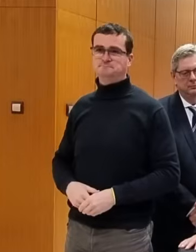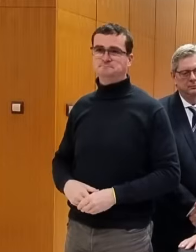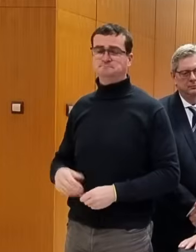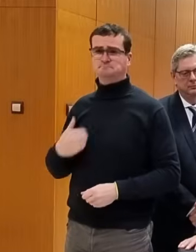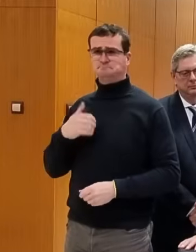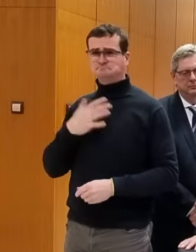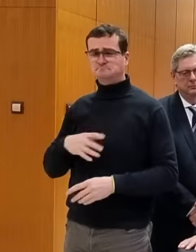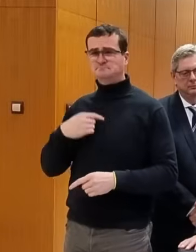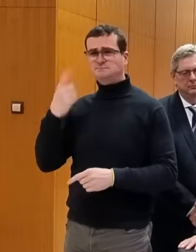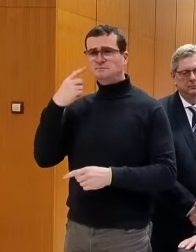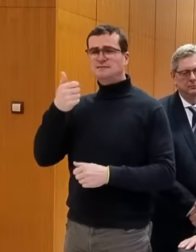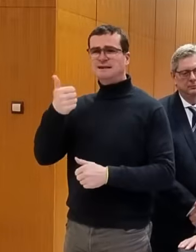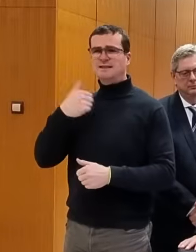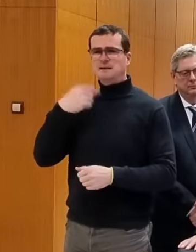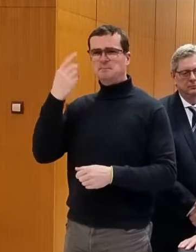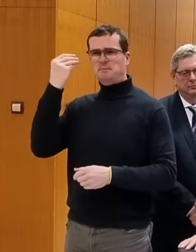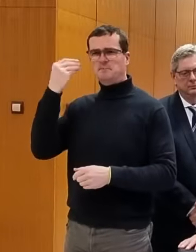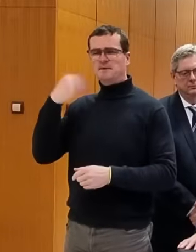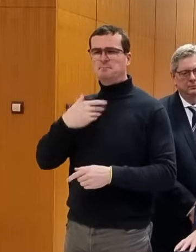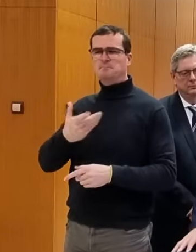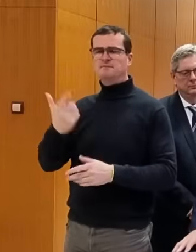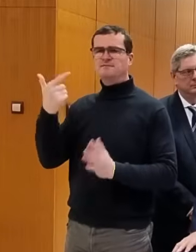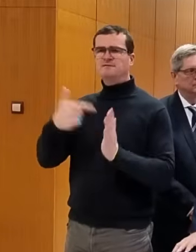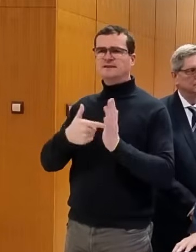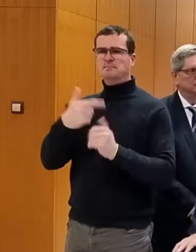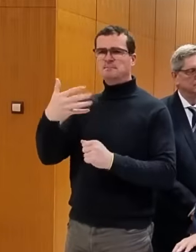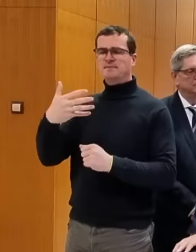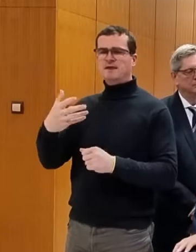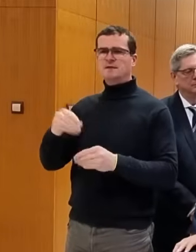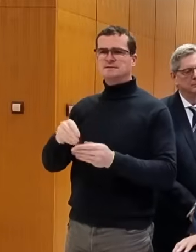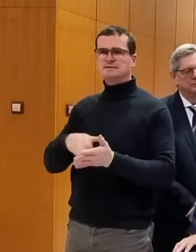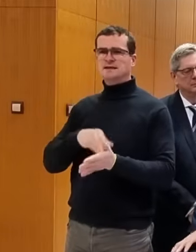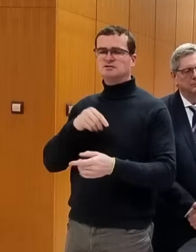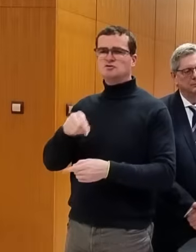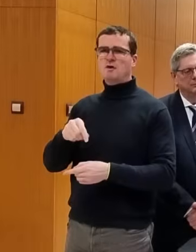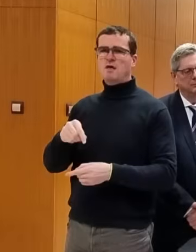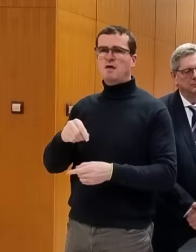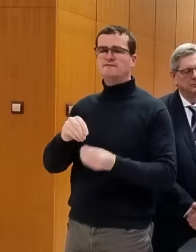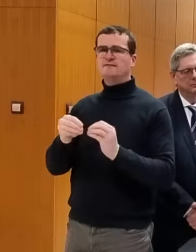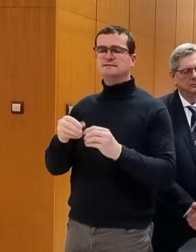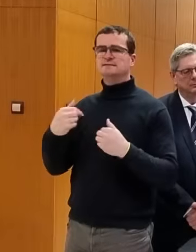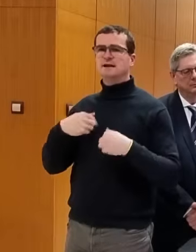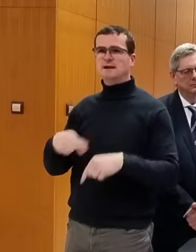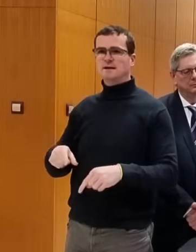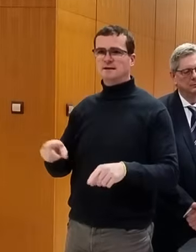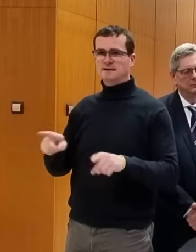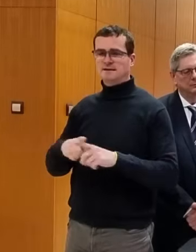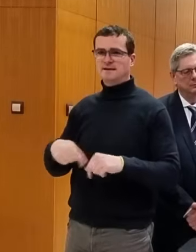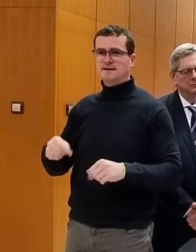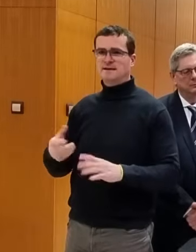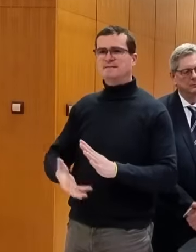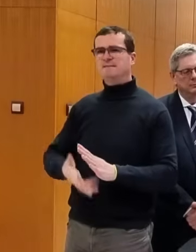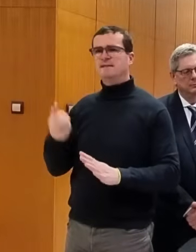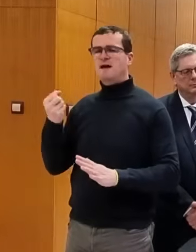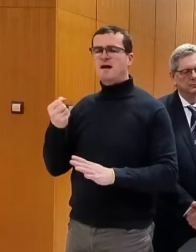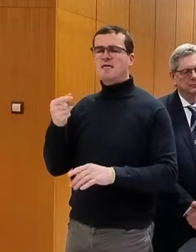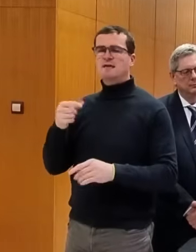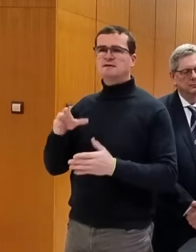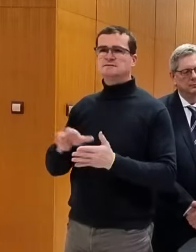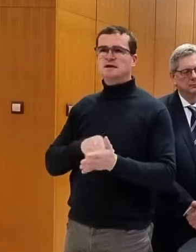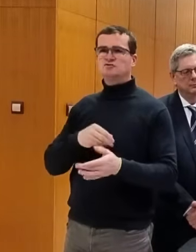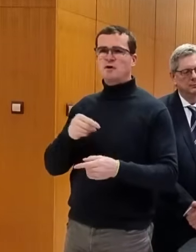Ja rád spomínam aj jednu, keď si pamätám v 2015, keď to začalo, nejakú kauzu, ktorú aj vytiahli, také kauzy